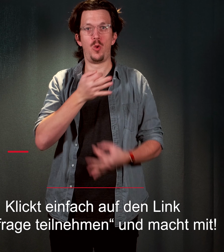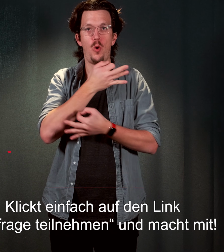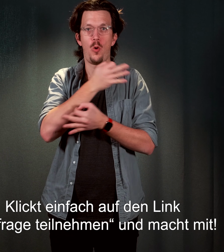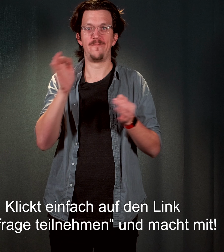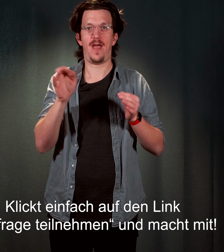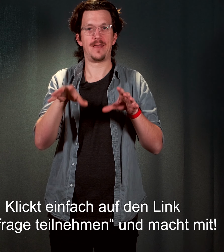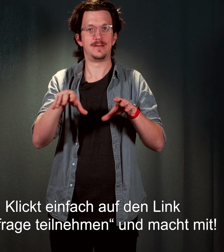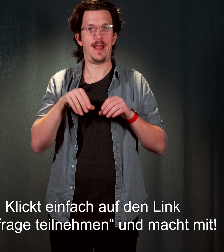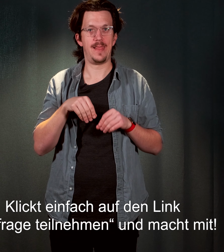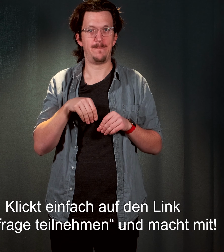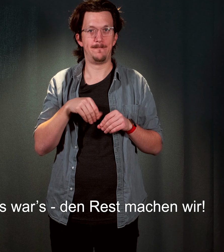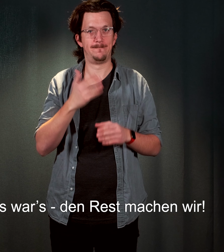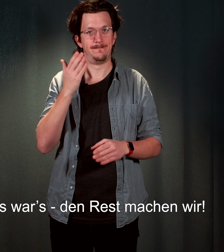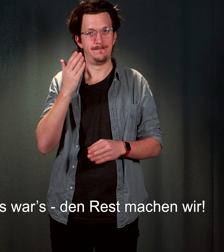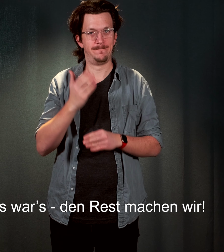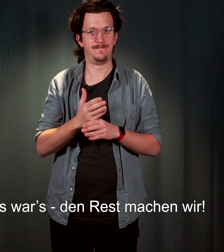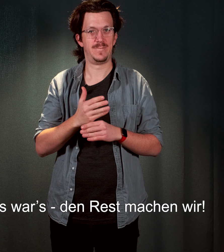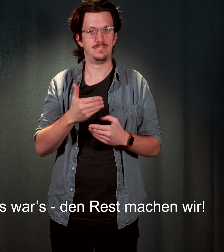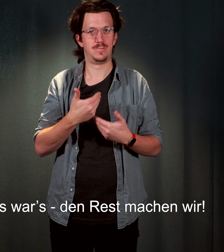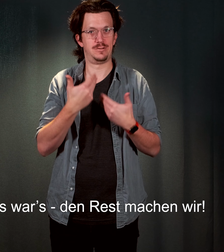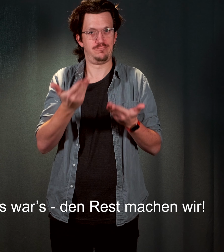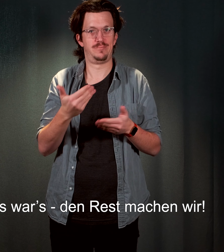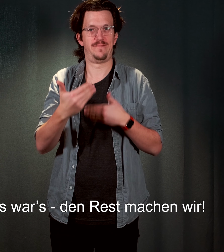mit. Das war's, den Rest machen wir.